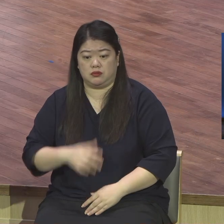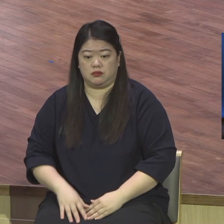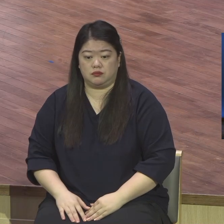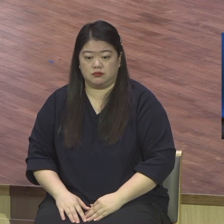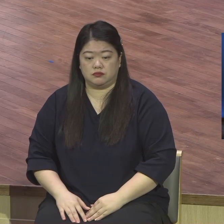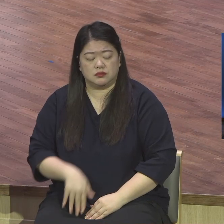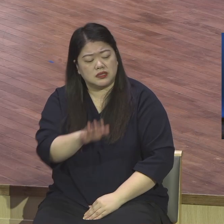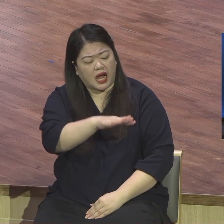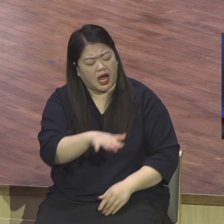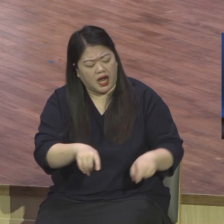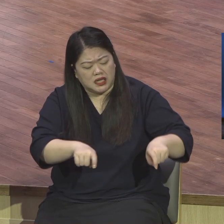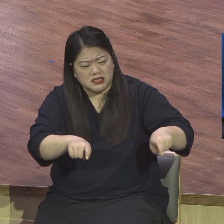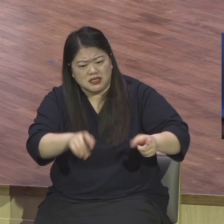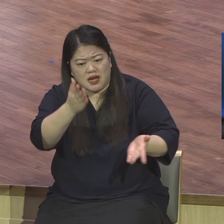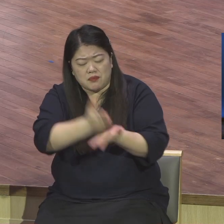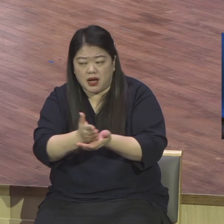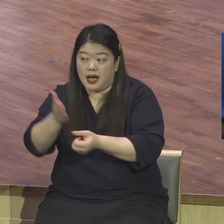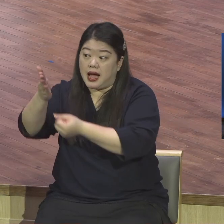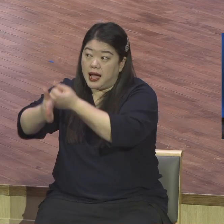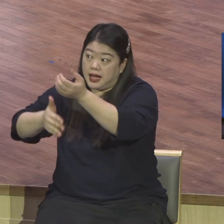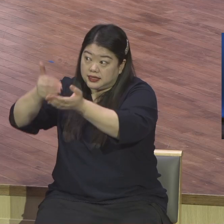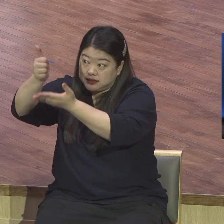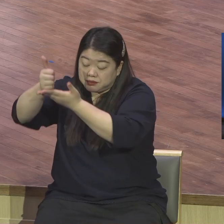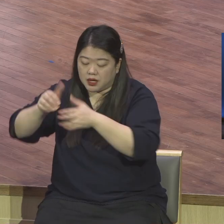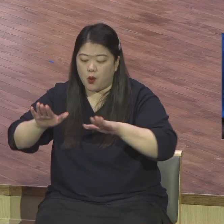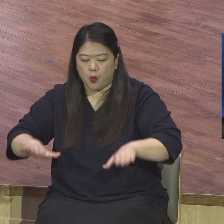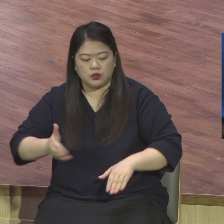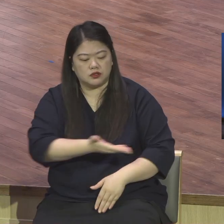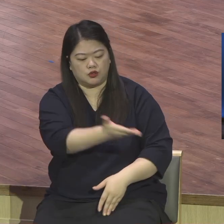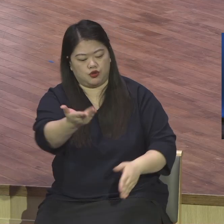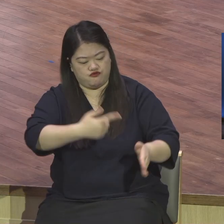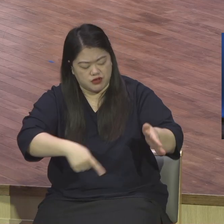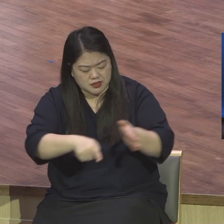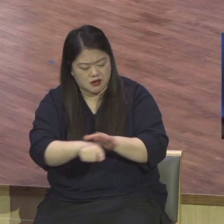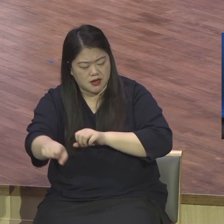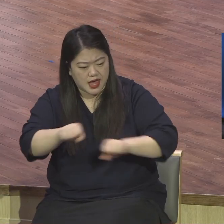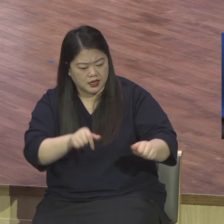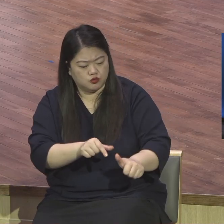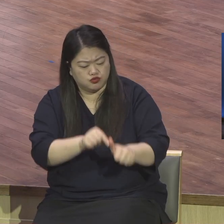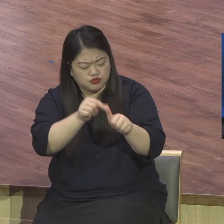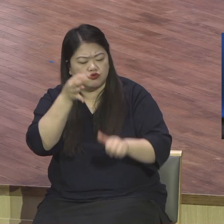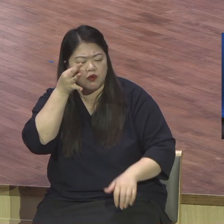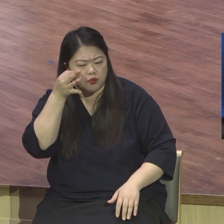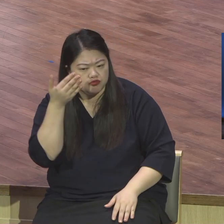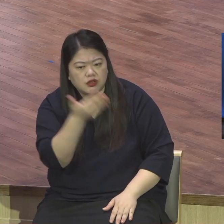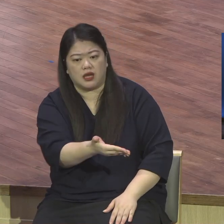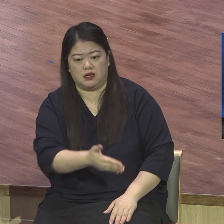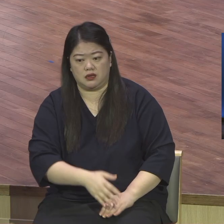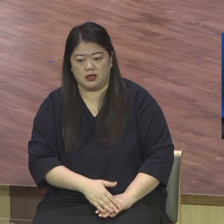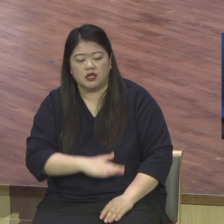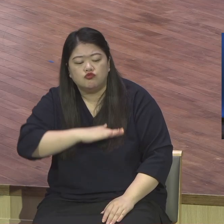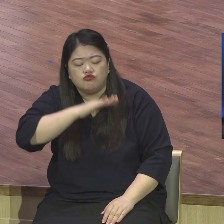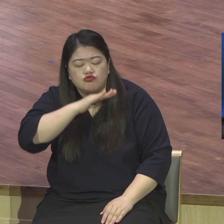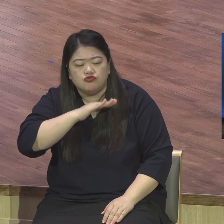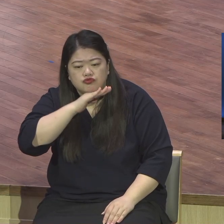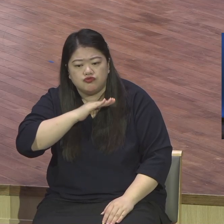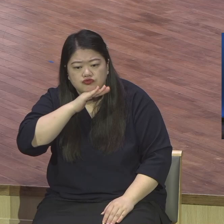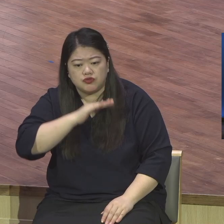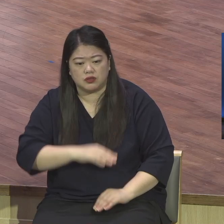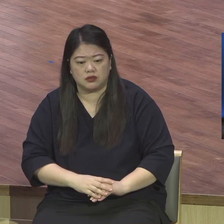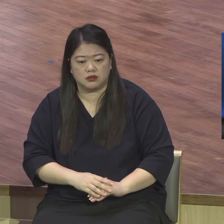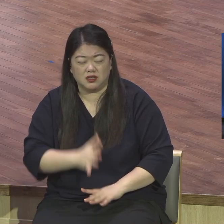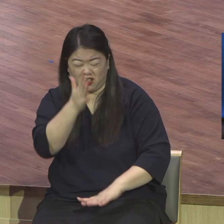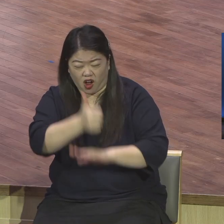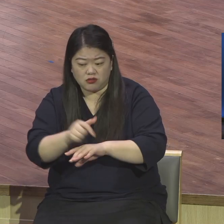가만히 서서 여호와께서 오늘 너희를 위해서 행하시는 구원을 보라. 우리가 곧 올라가서 그